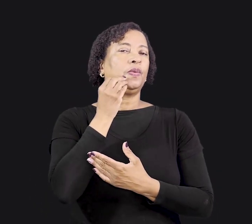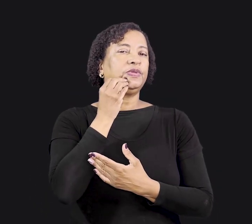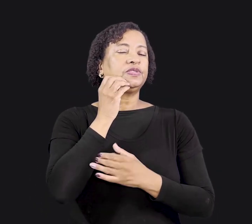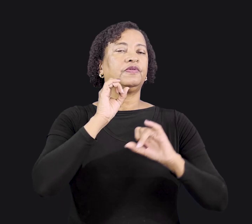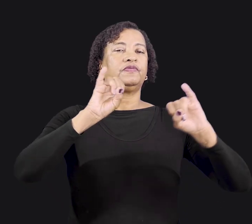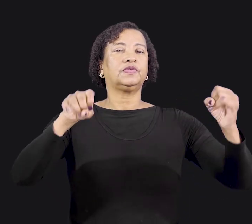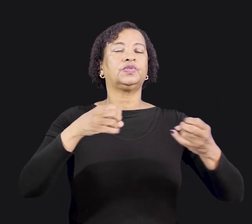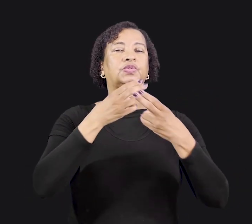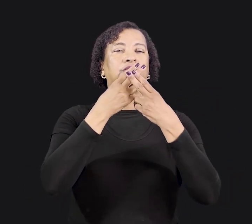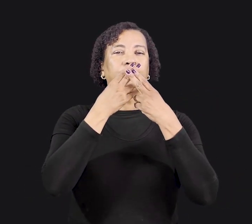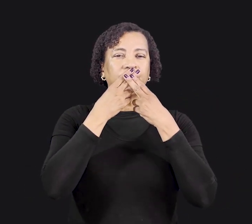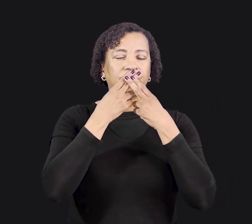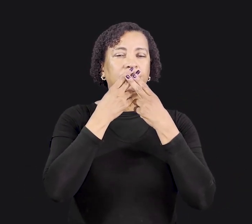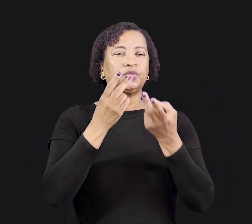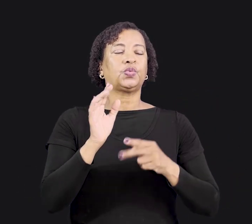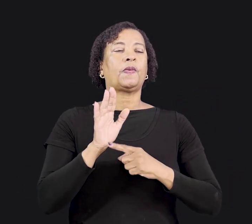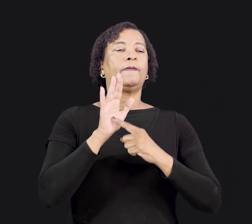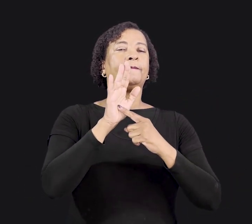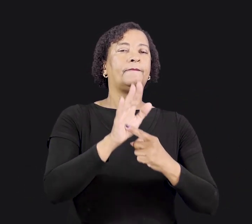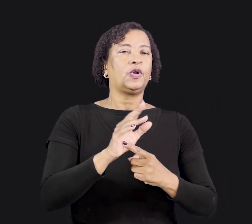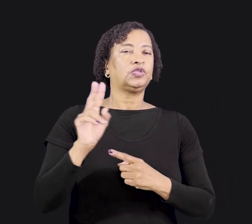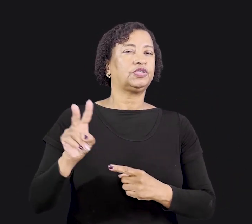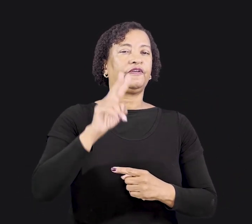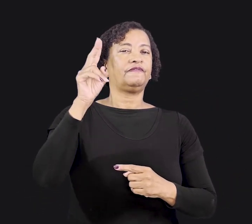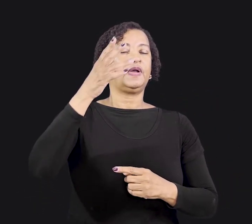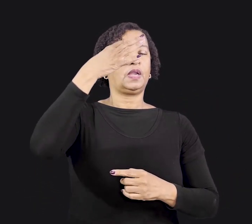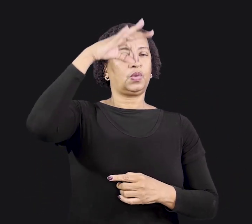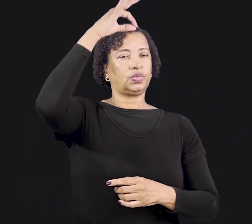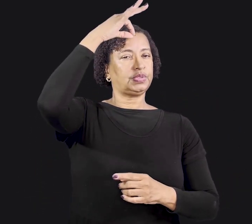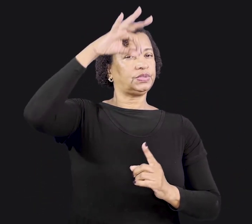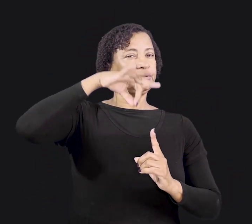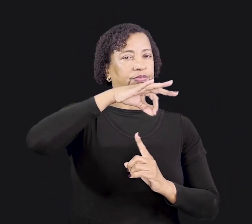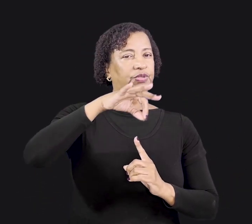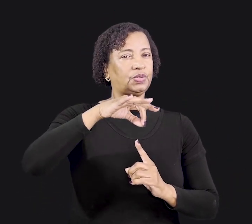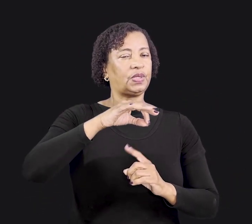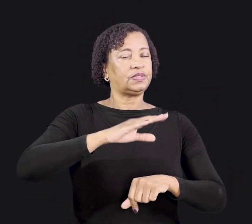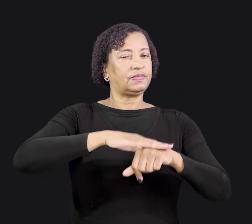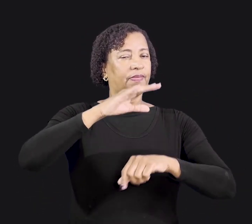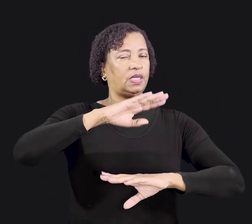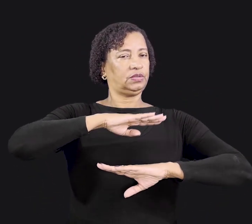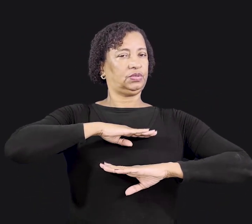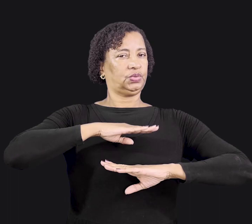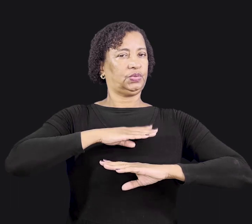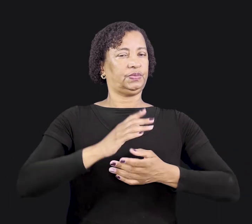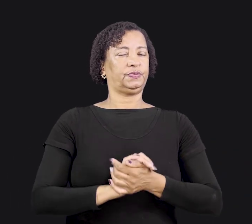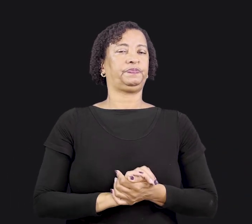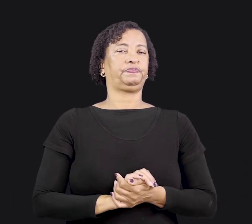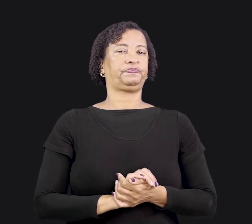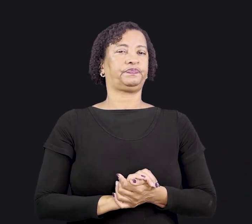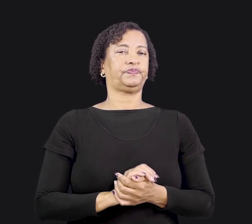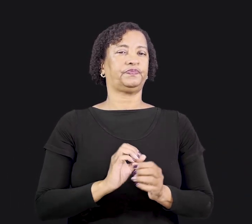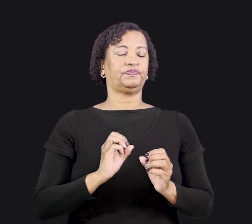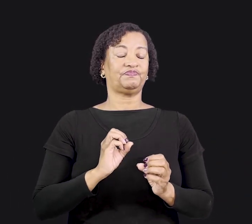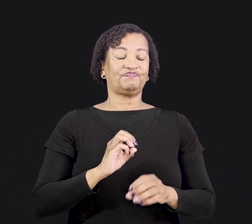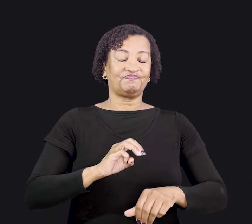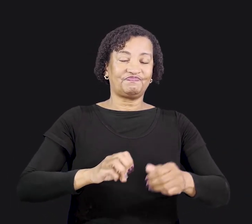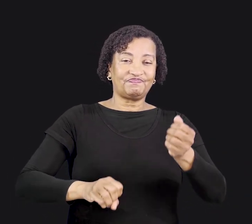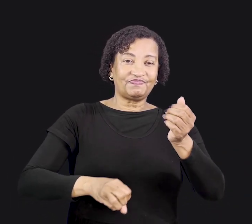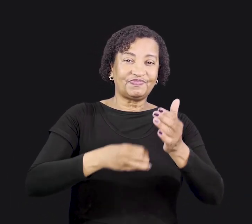uma disciplina que mostra valores espirituais mais do que físicos. Por 3 vezes Moisés subiu ao Monte Sinai e jejuou durante